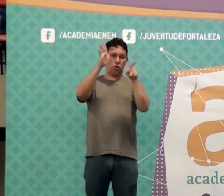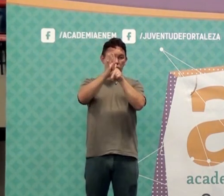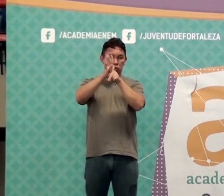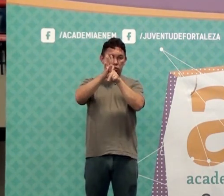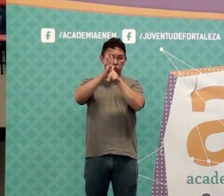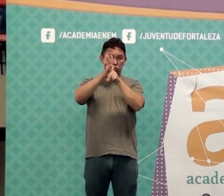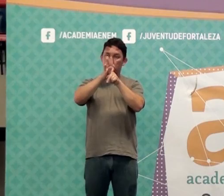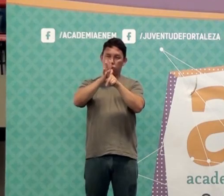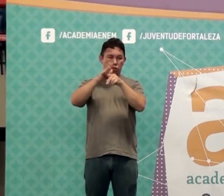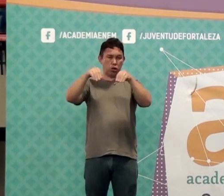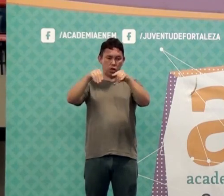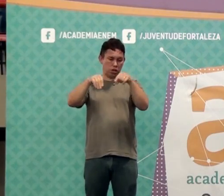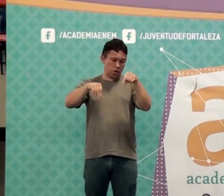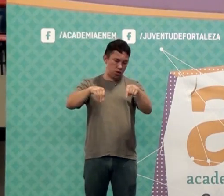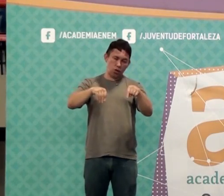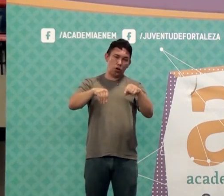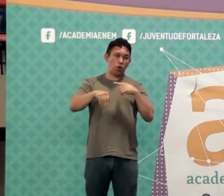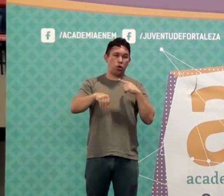estamental.